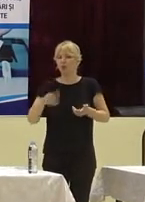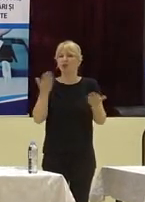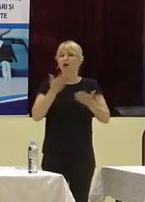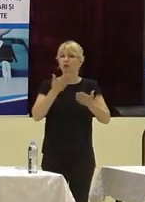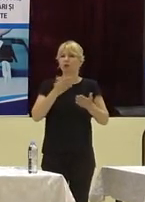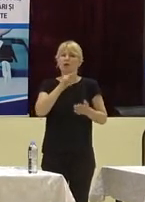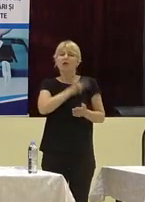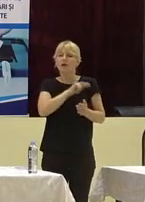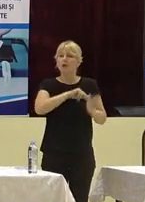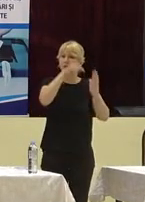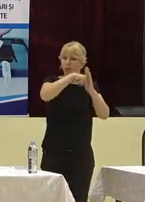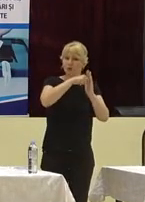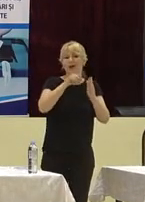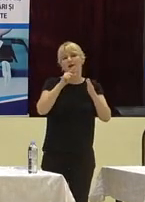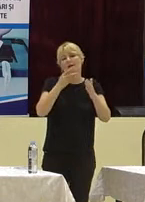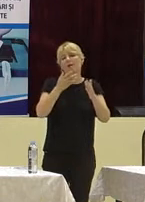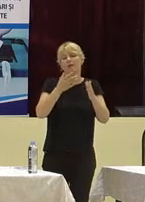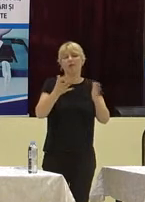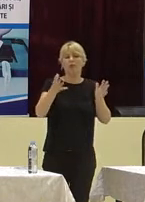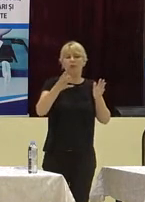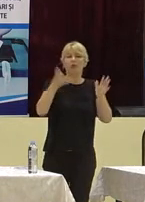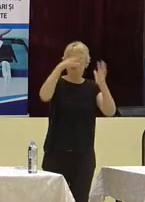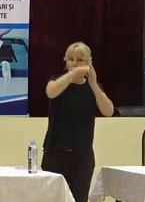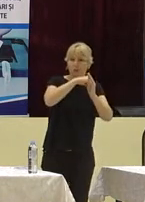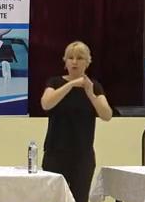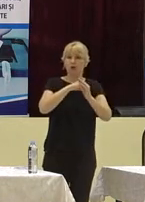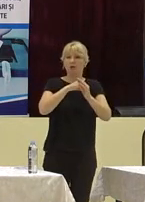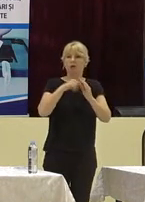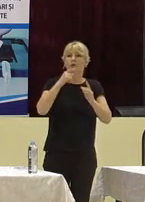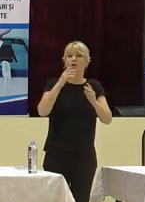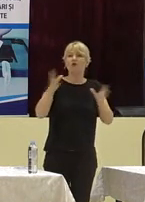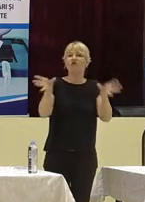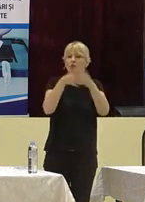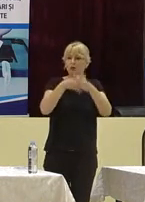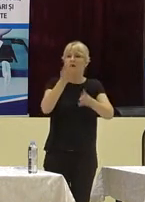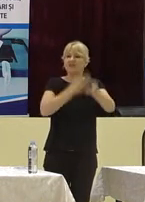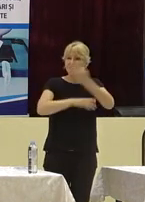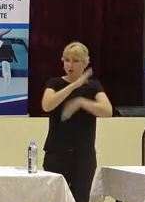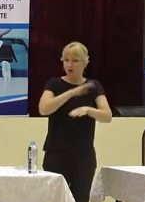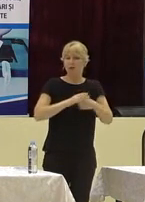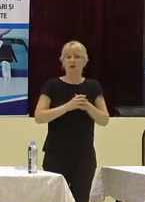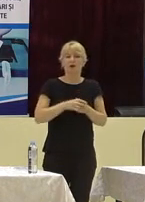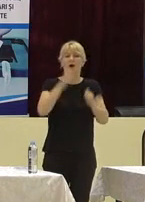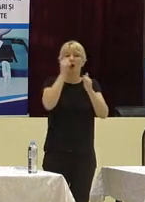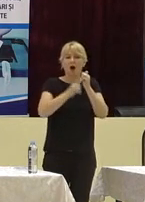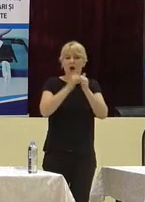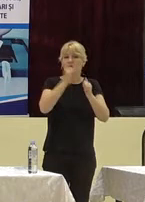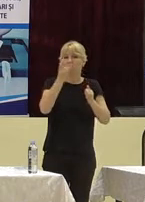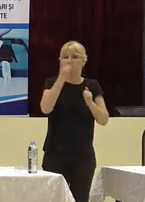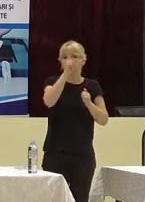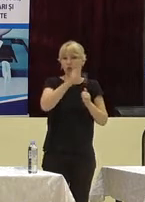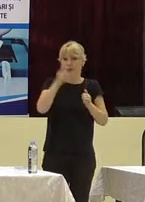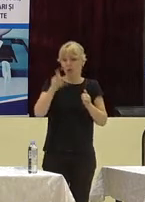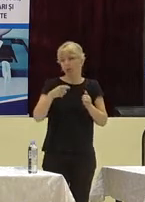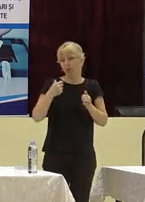care activează sau care lucrează în domeniul incluziunii sociale a persoanelor cu dizabilități. Fiecare din voi va